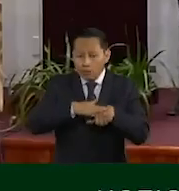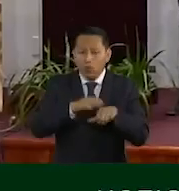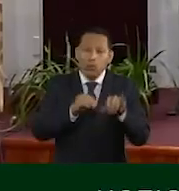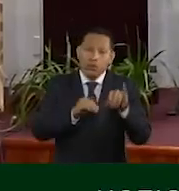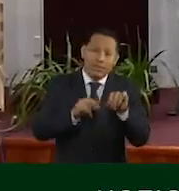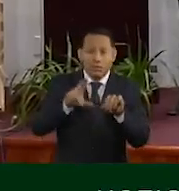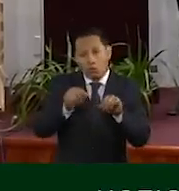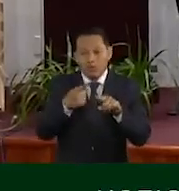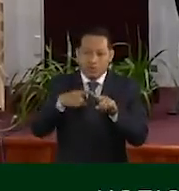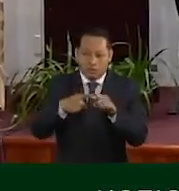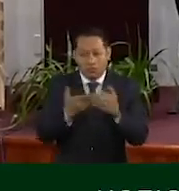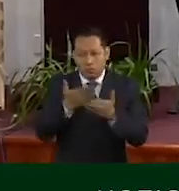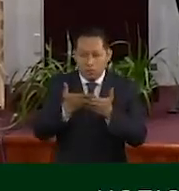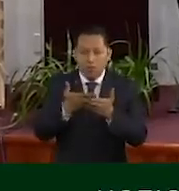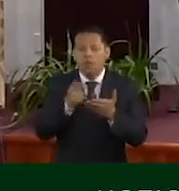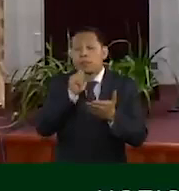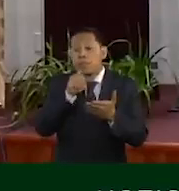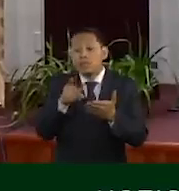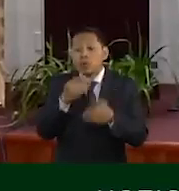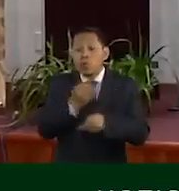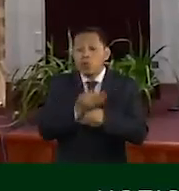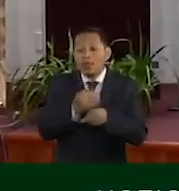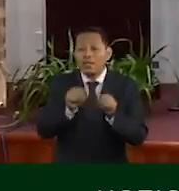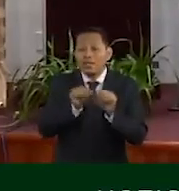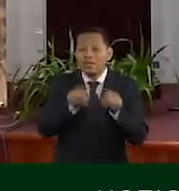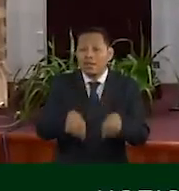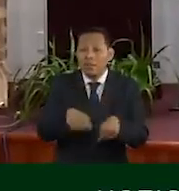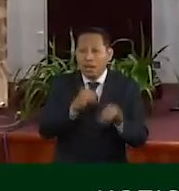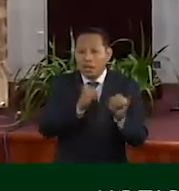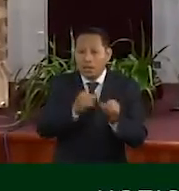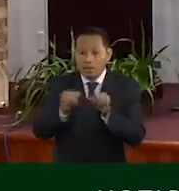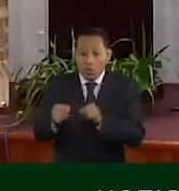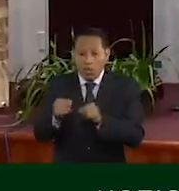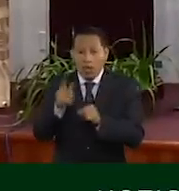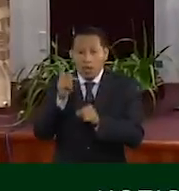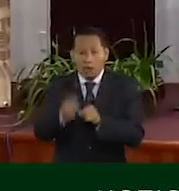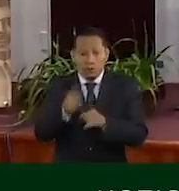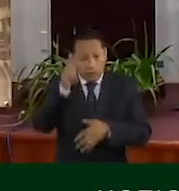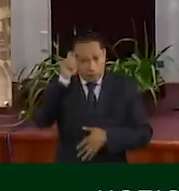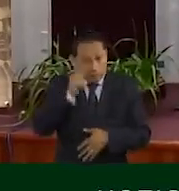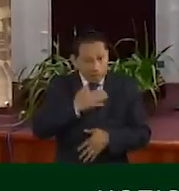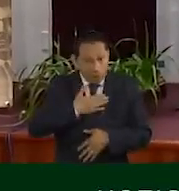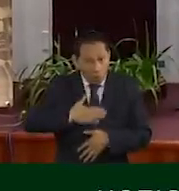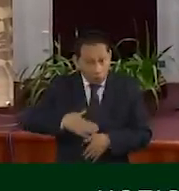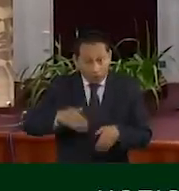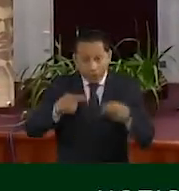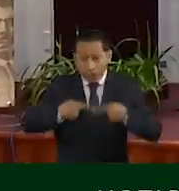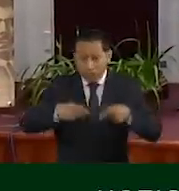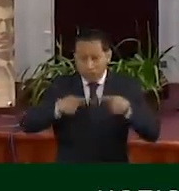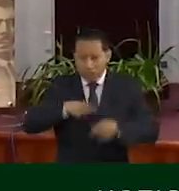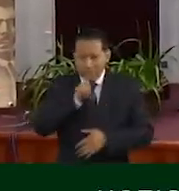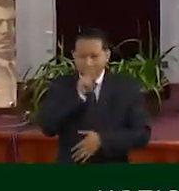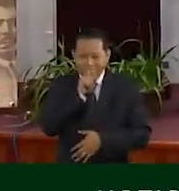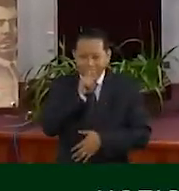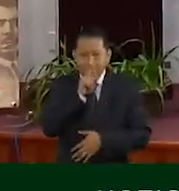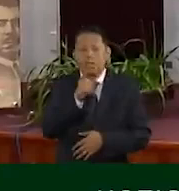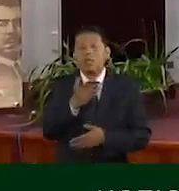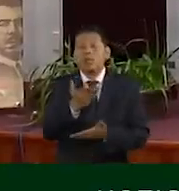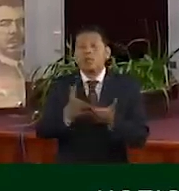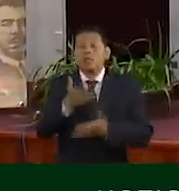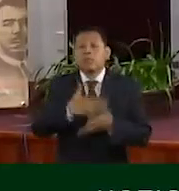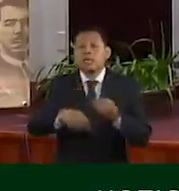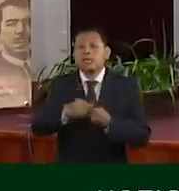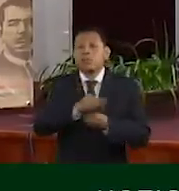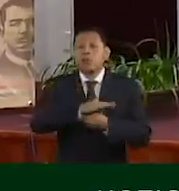Se señaló que el actual sistema de cuentas individuales no brinda una pensión justa para los trabajadores. Por otro lado, se cuestionó también